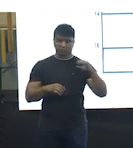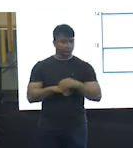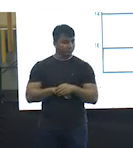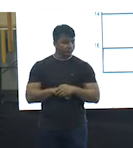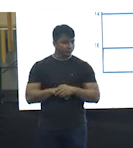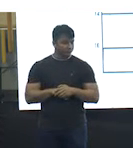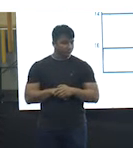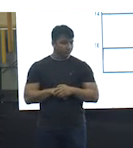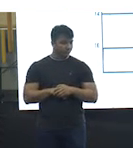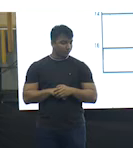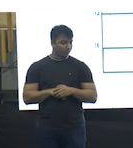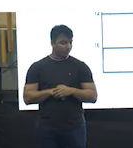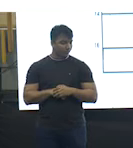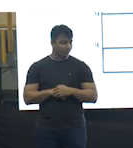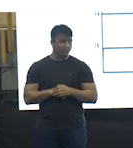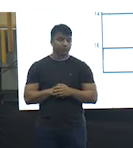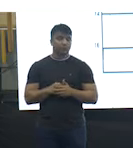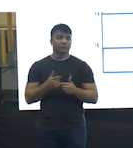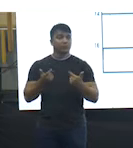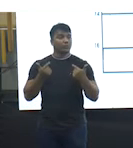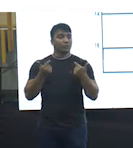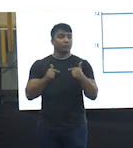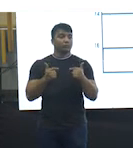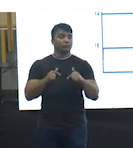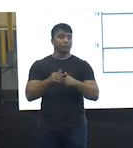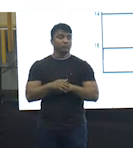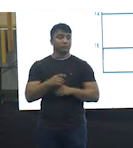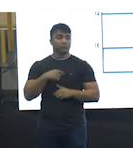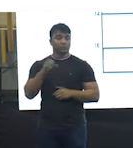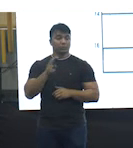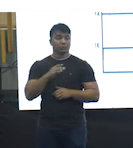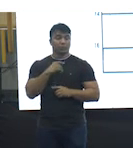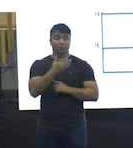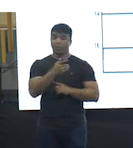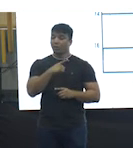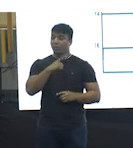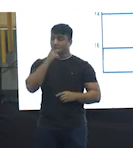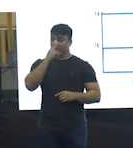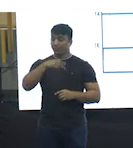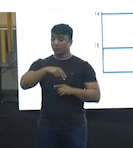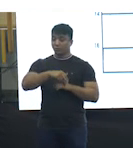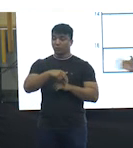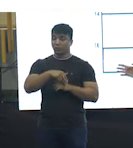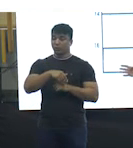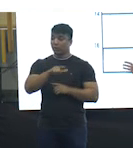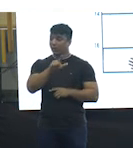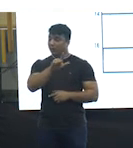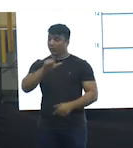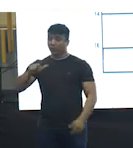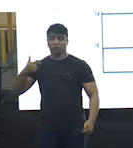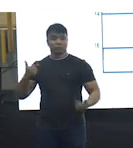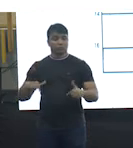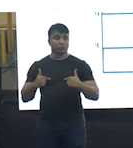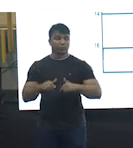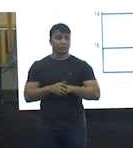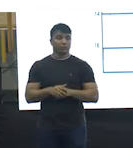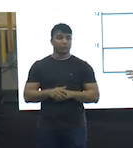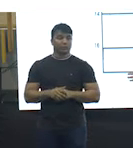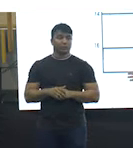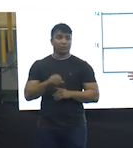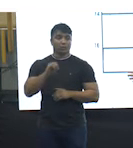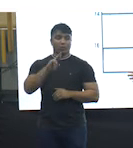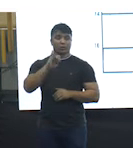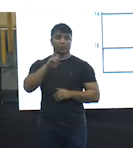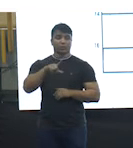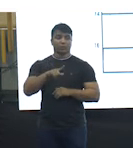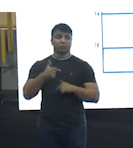não. Não existe terras no Brasil situadas no hemisfério leste, no hemisfério